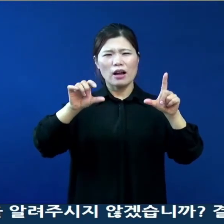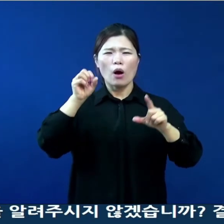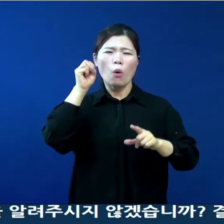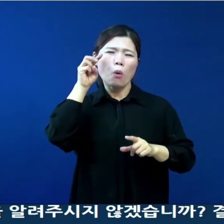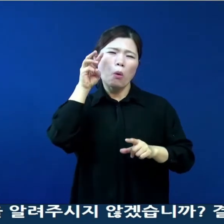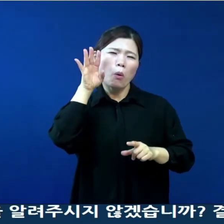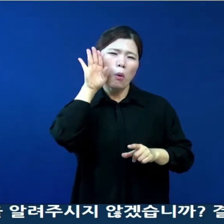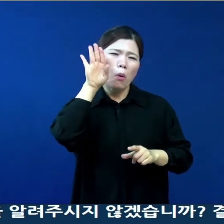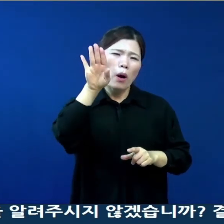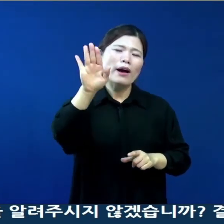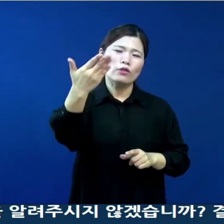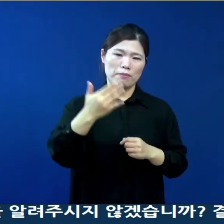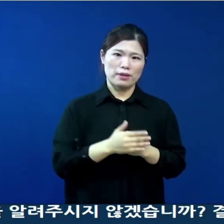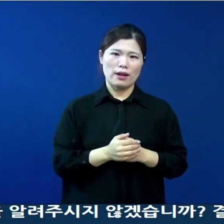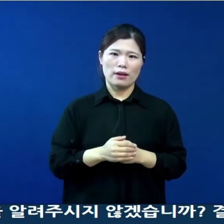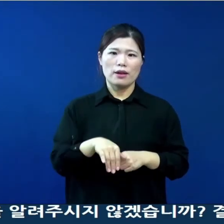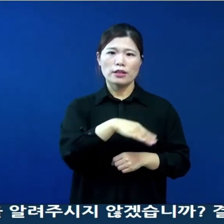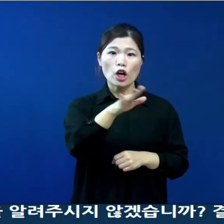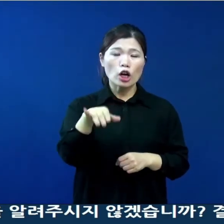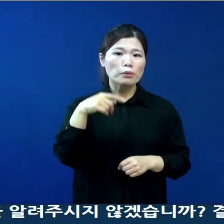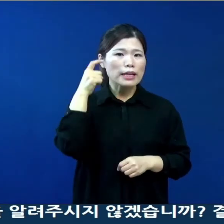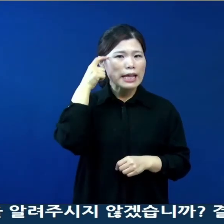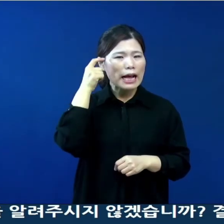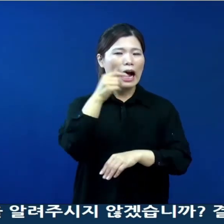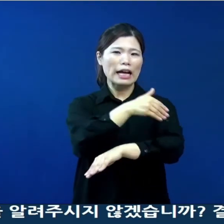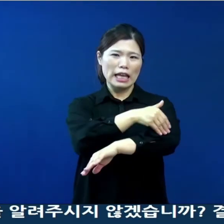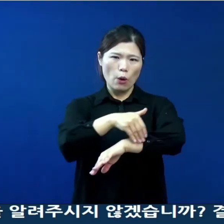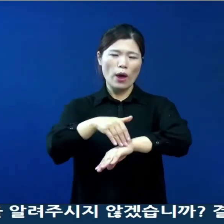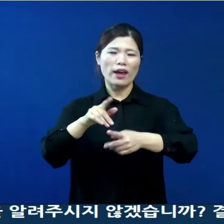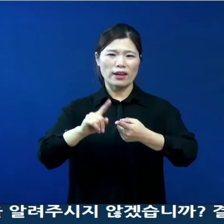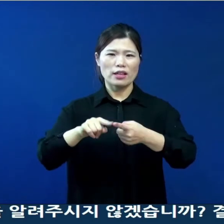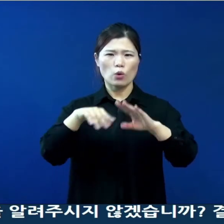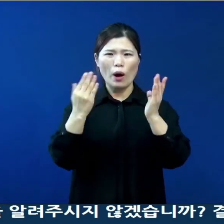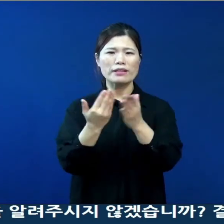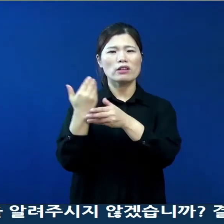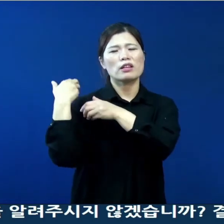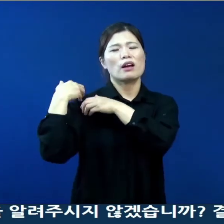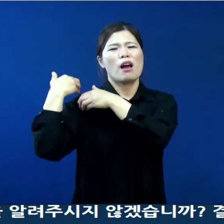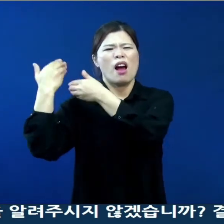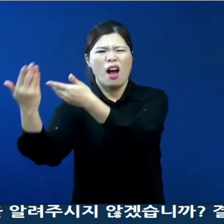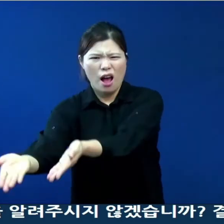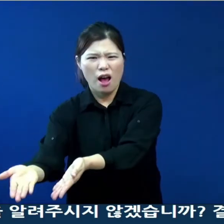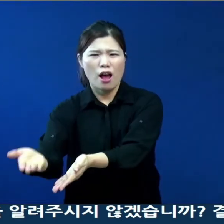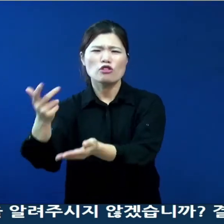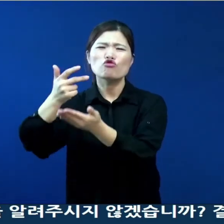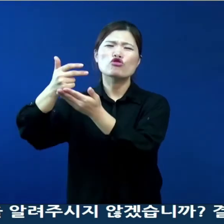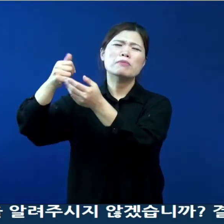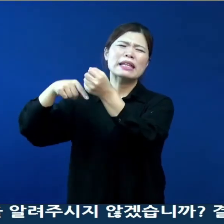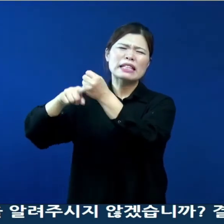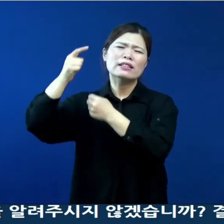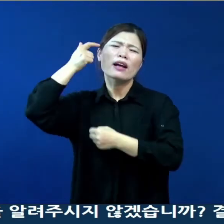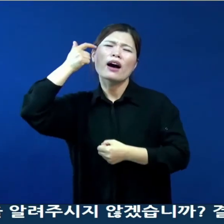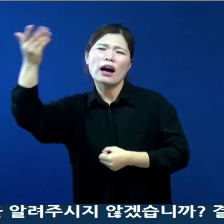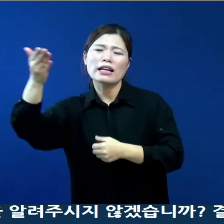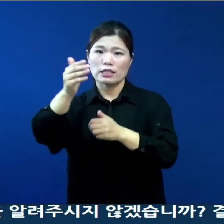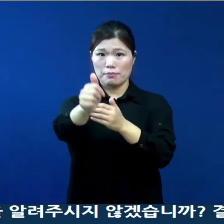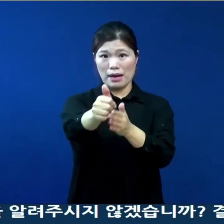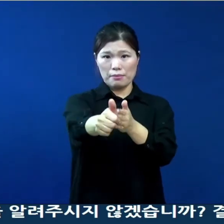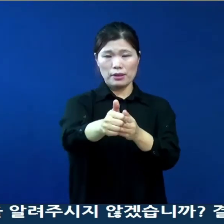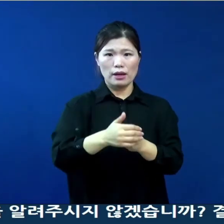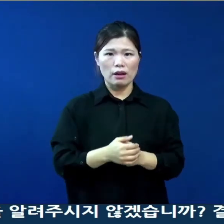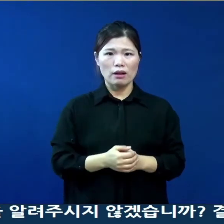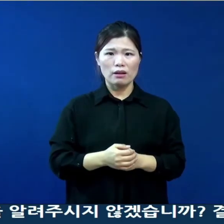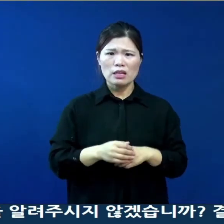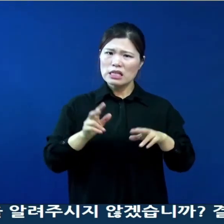우리의 생각과 계획을 내려놓고 주의 뜻이 무엇인지를 물어야 되겠습니다. 이 시대의 특징 중 하나가 산만함입니다. 여기저기서